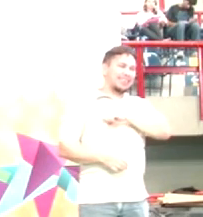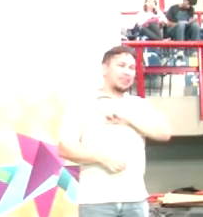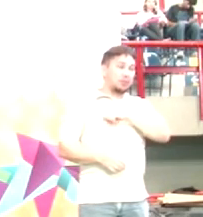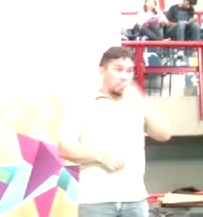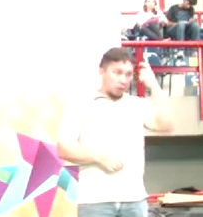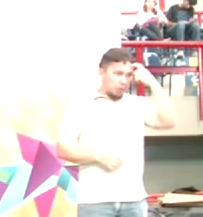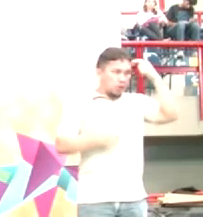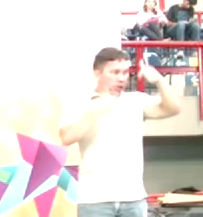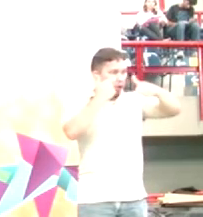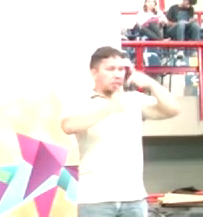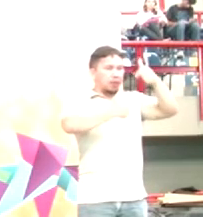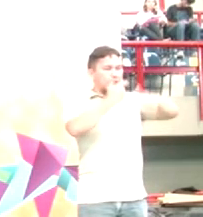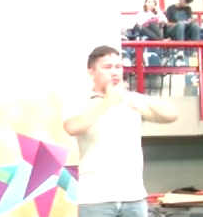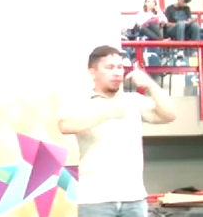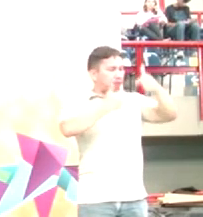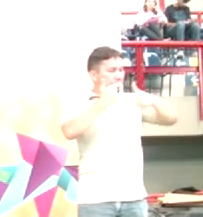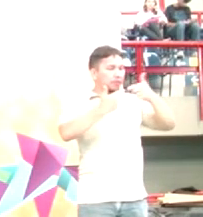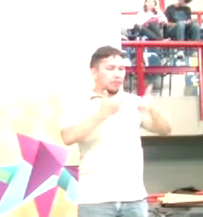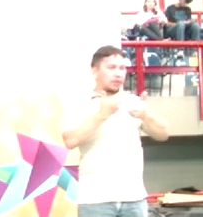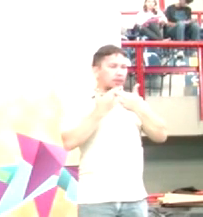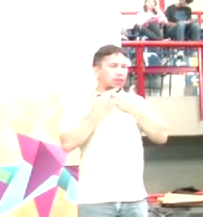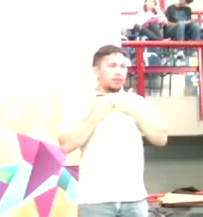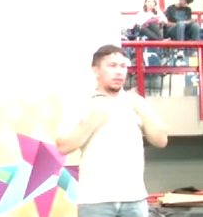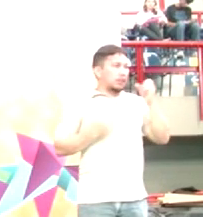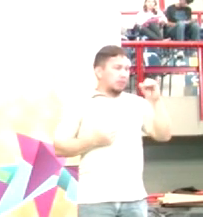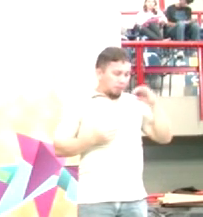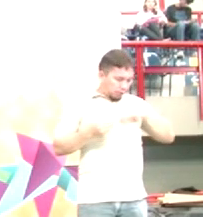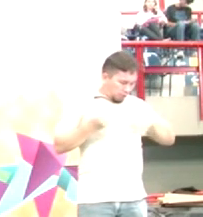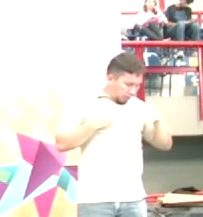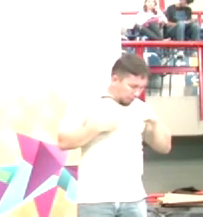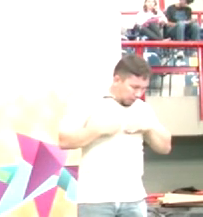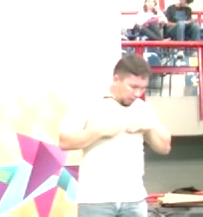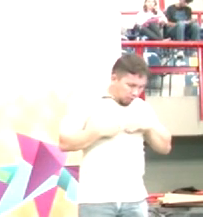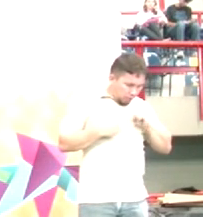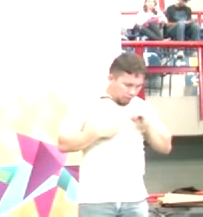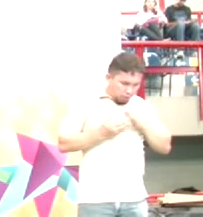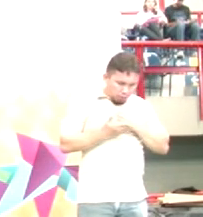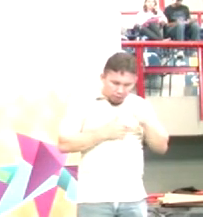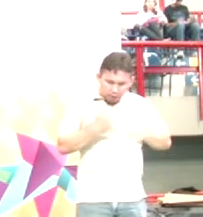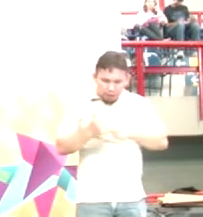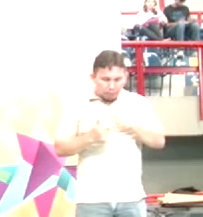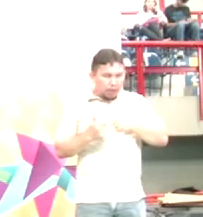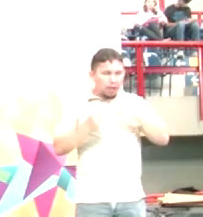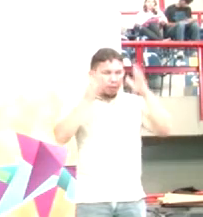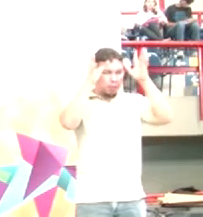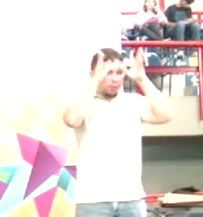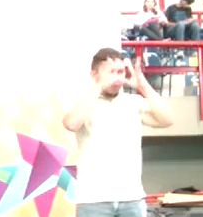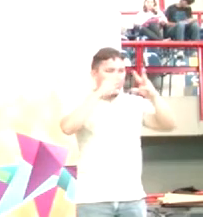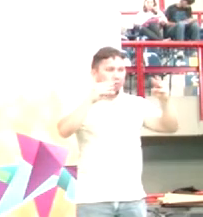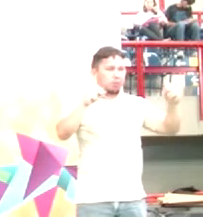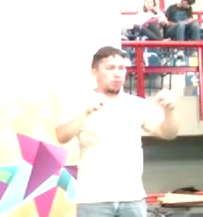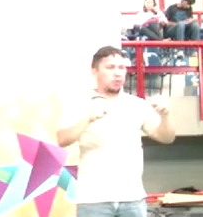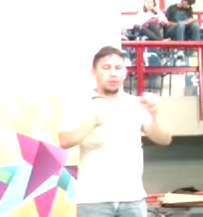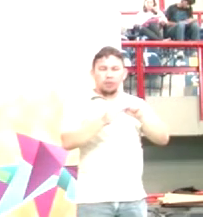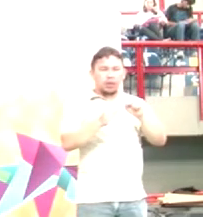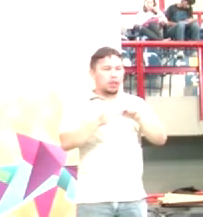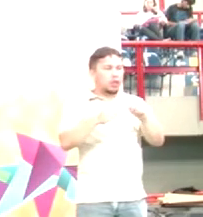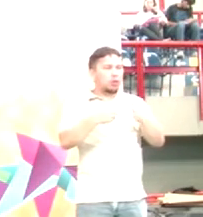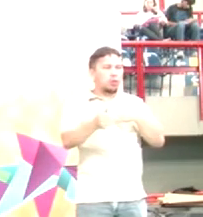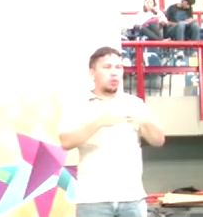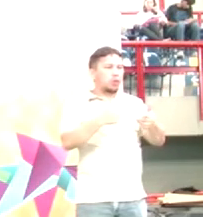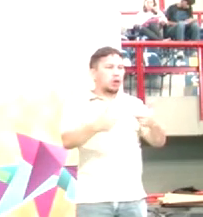uma mente. Para depressão, o melhor remédio, ocupar a mente. Fazer alguma